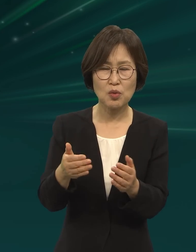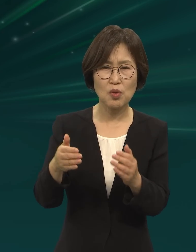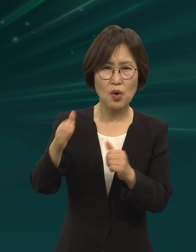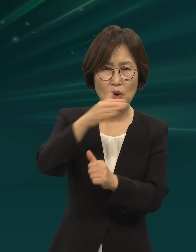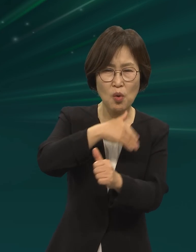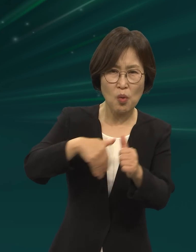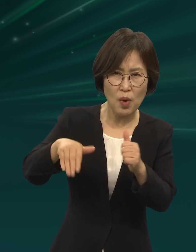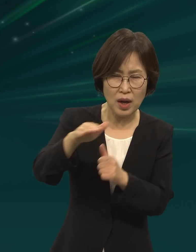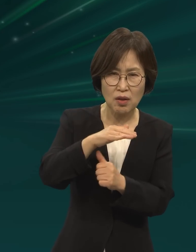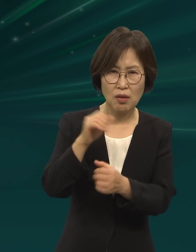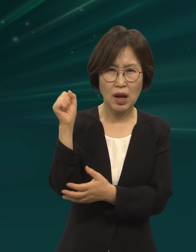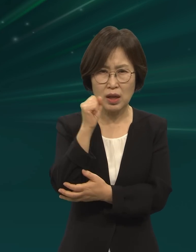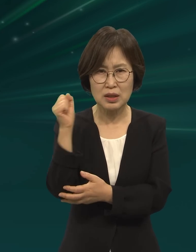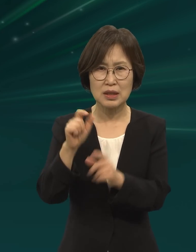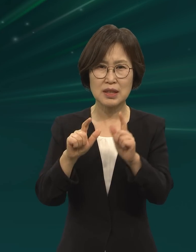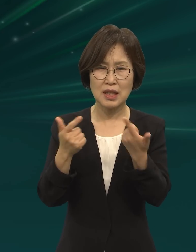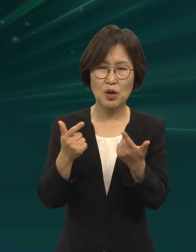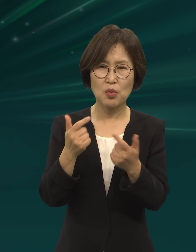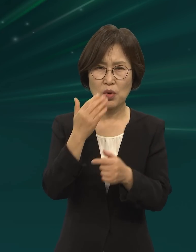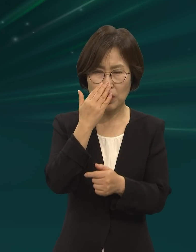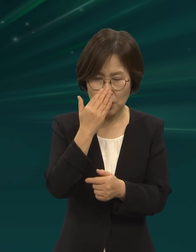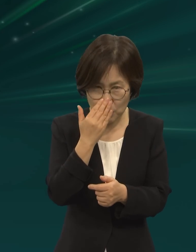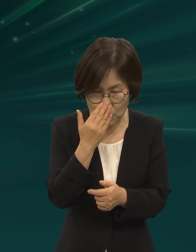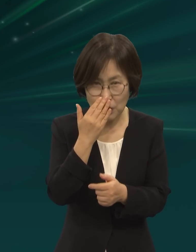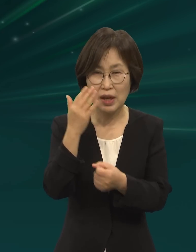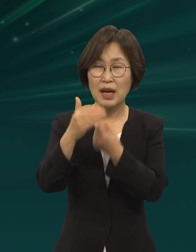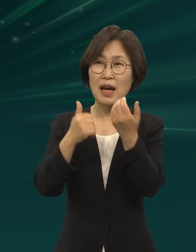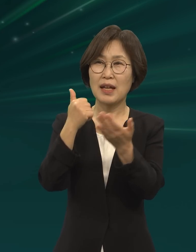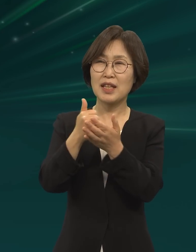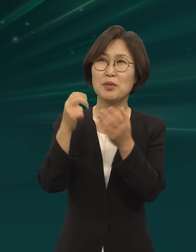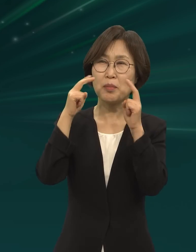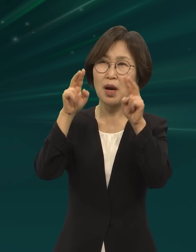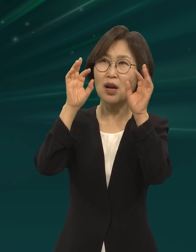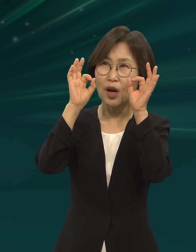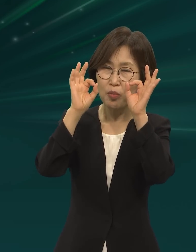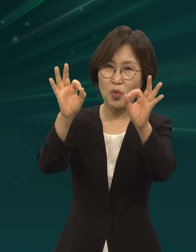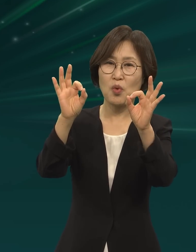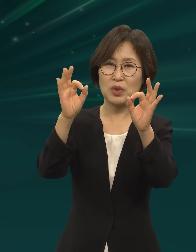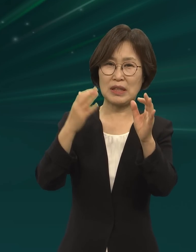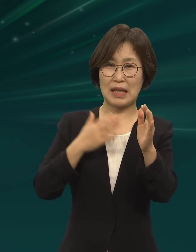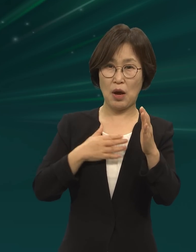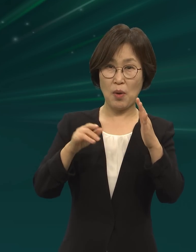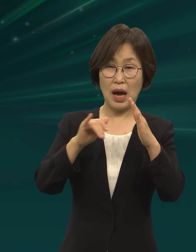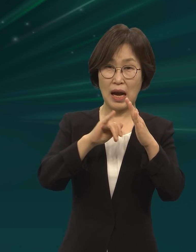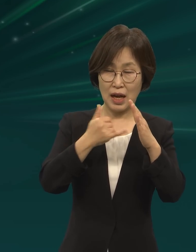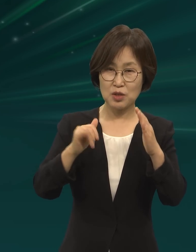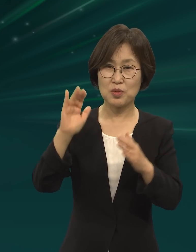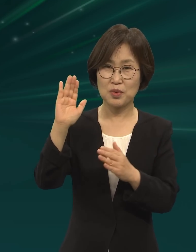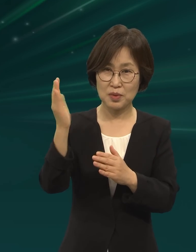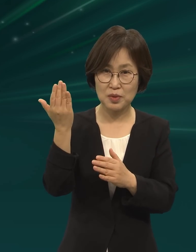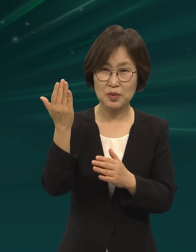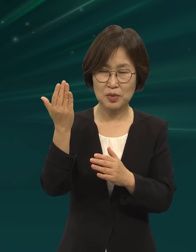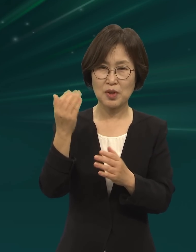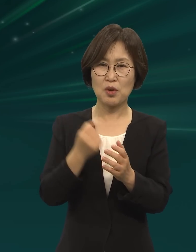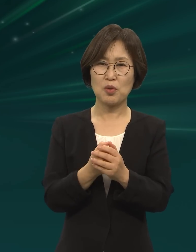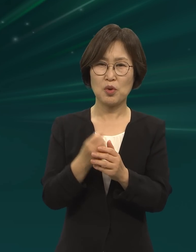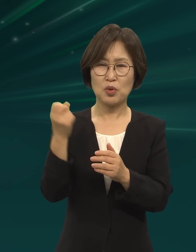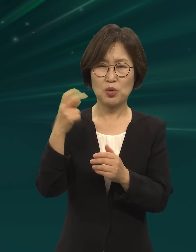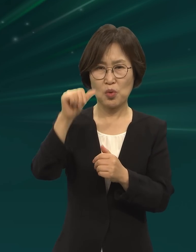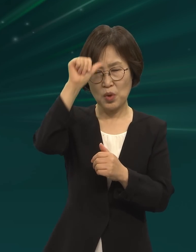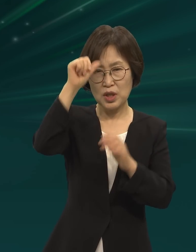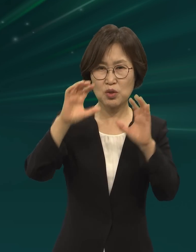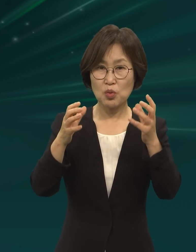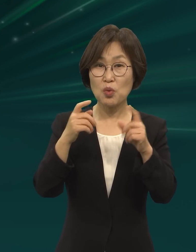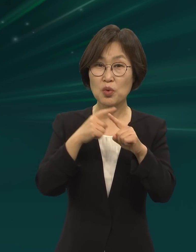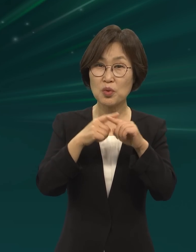늘 겸손하게 오직 하나님만 바라보고 믿음으로 살아가는 나와 가족의 삶 될 수 있도록, 그리고 인도 교회를